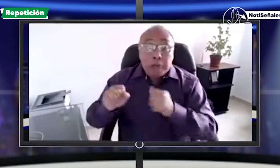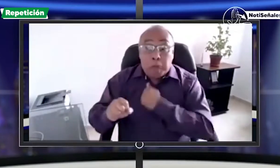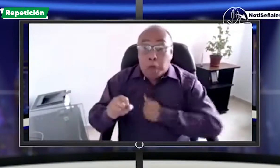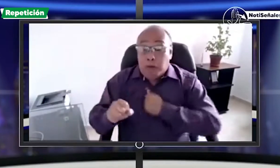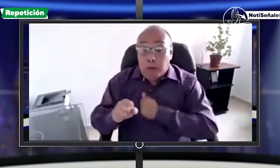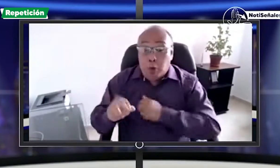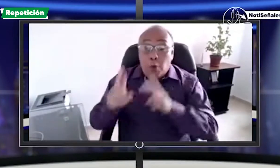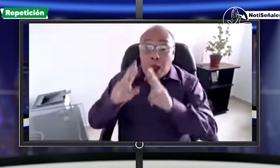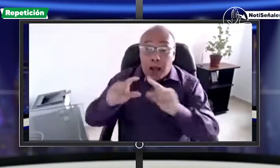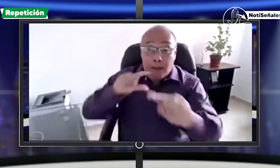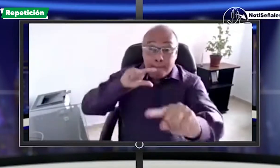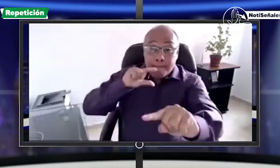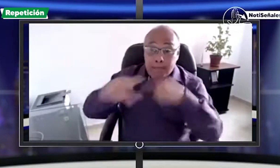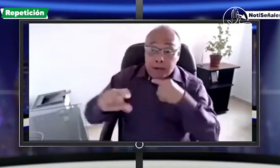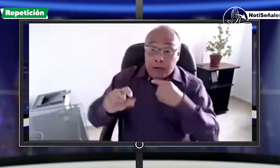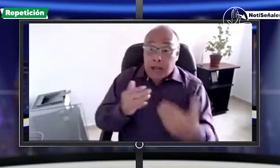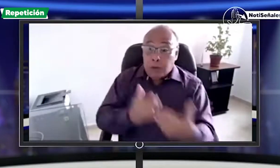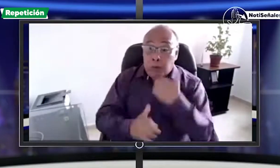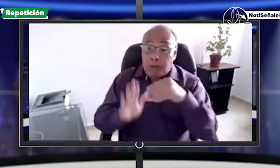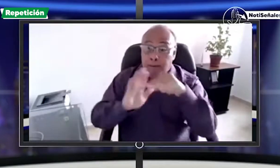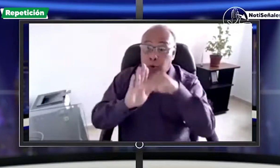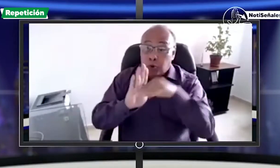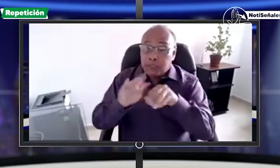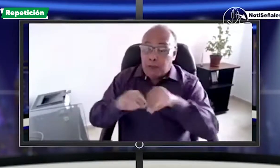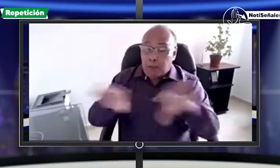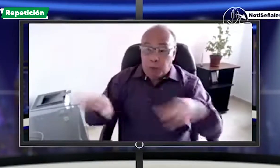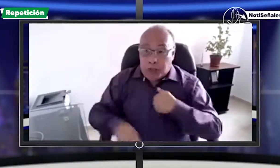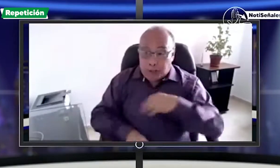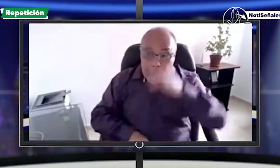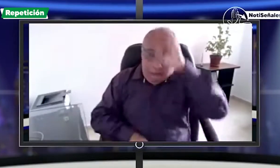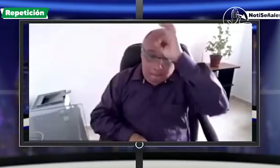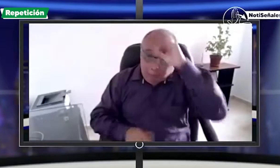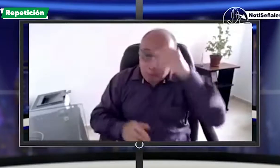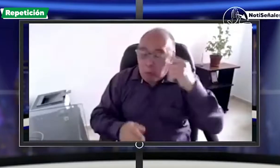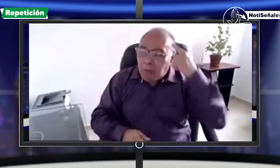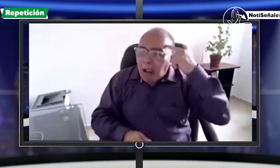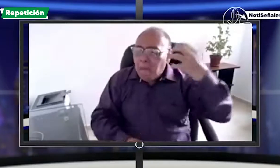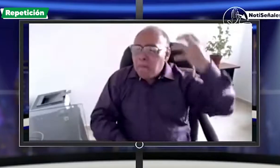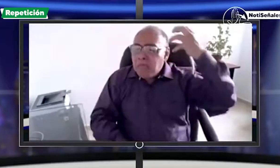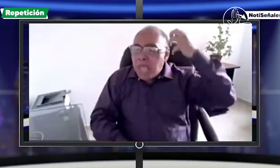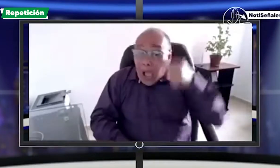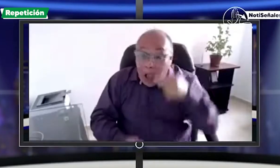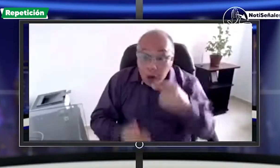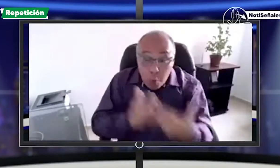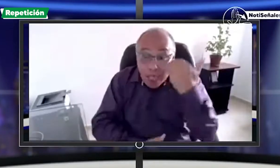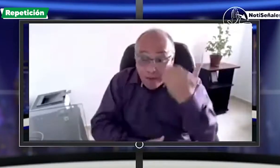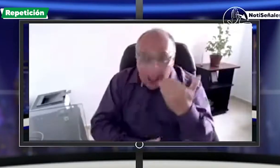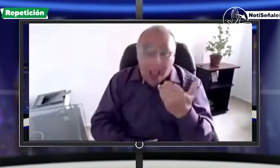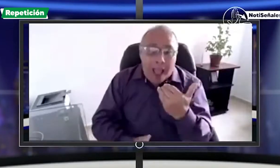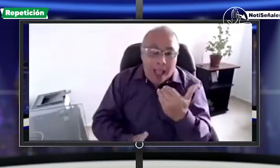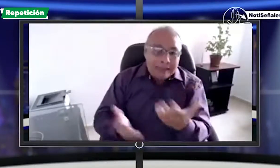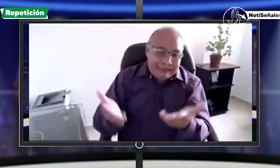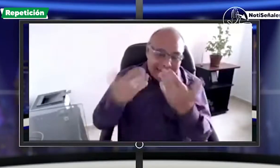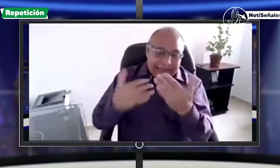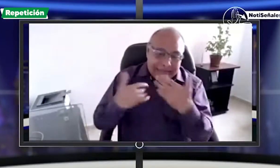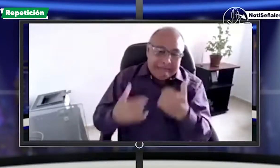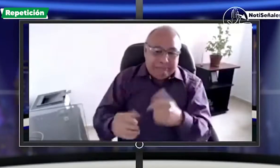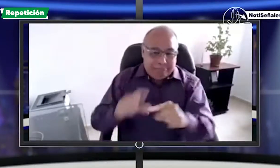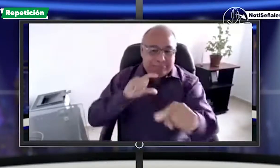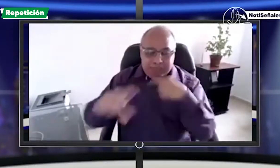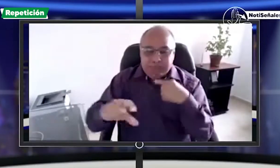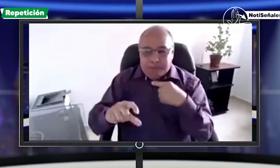respecto gracias por el esfuerzo que ustedes hacen también Luceli así que y bueno tomándome de lo que acabas de decir de